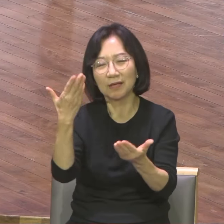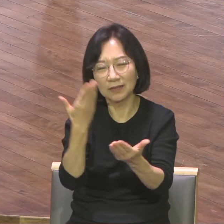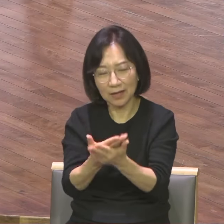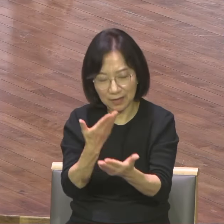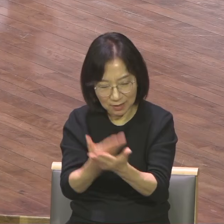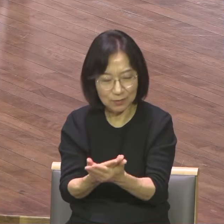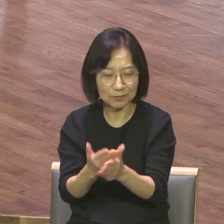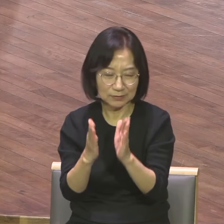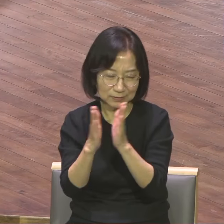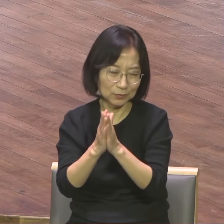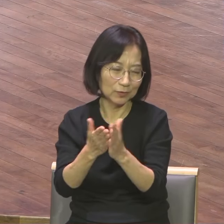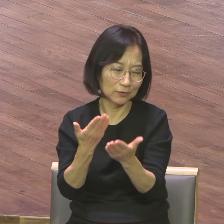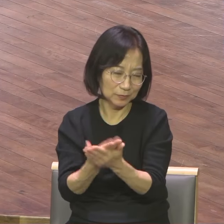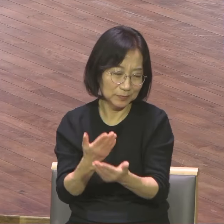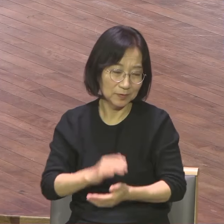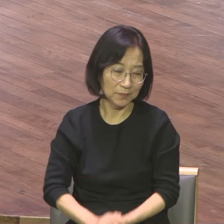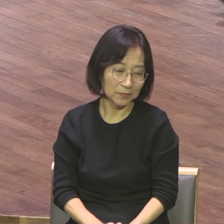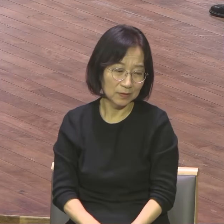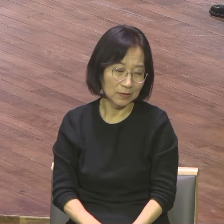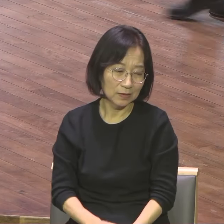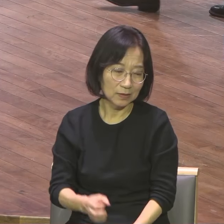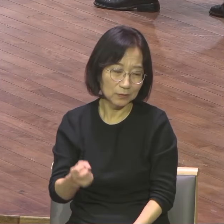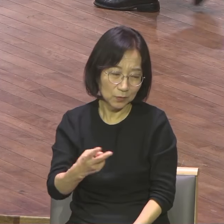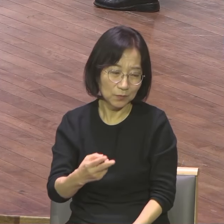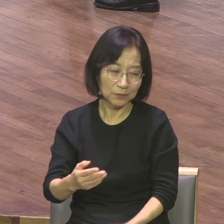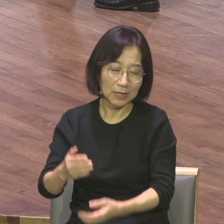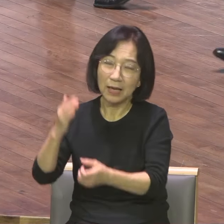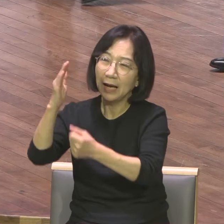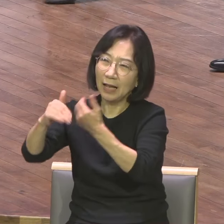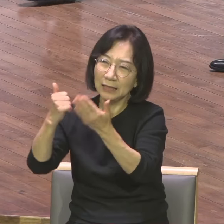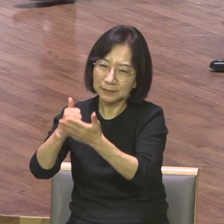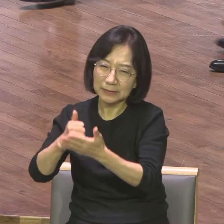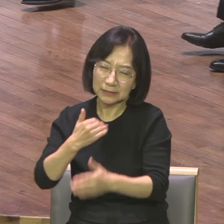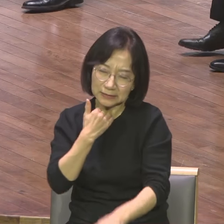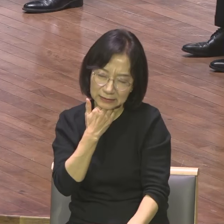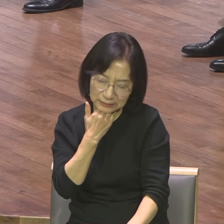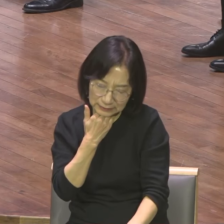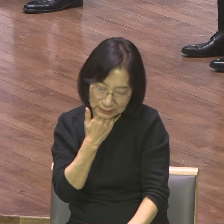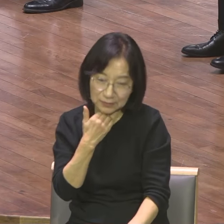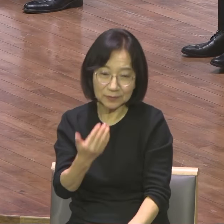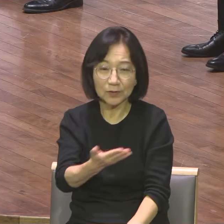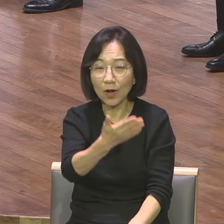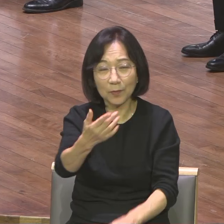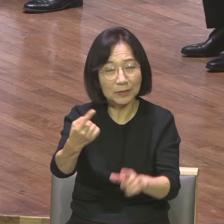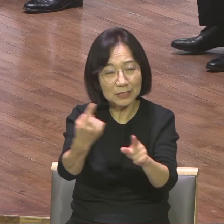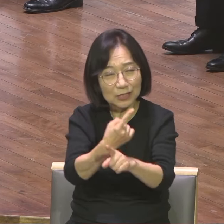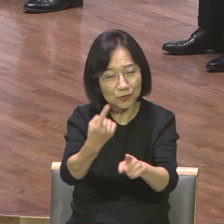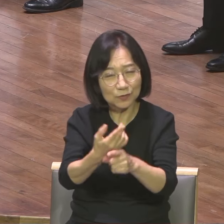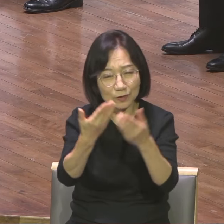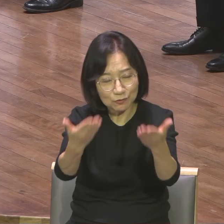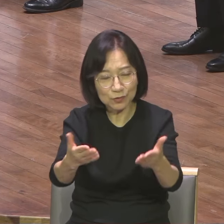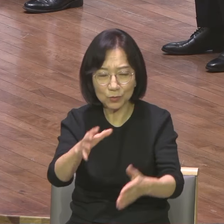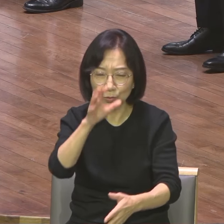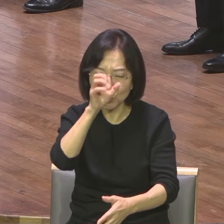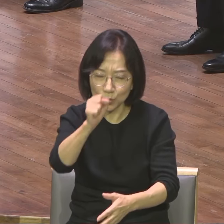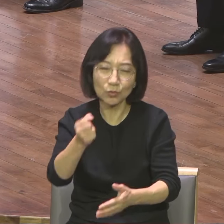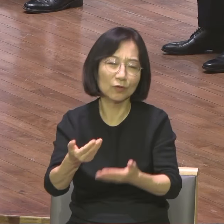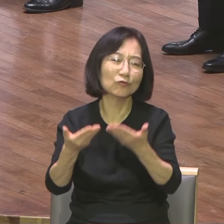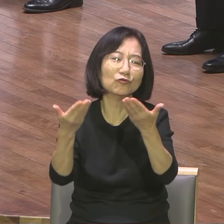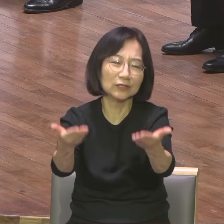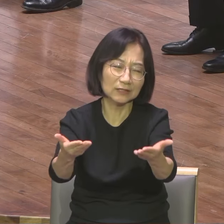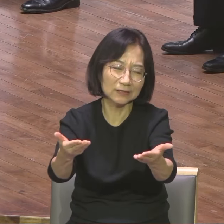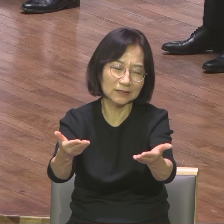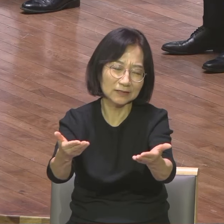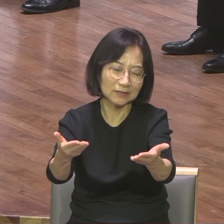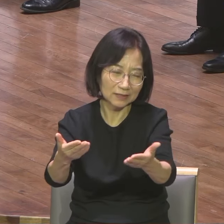주옵소서. 기도하시고 기다리십니다. 하나님 여러분 기다리십니다. 치유하십니다. 하나님은 좋은 것을 주십니다. 참 좋으신